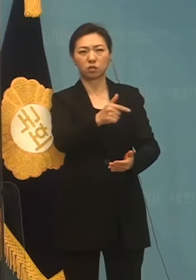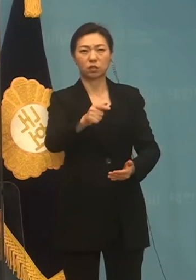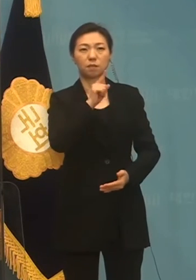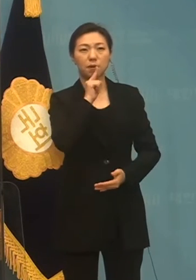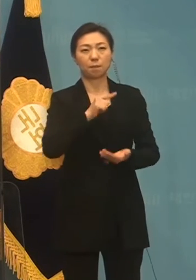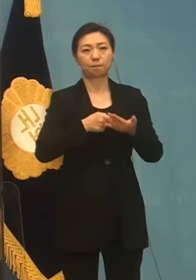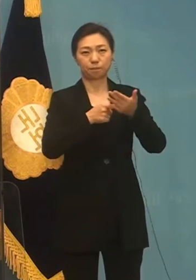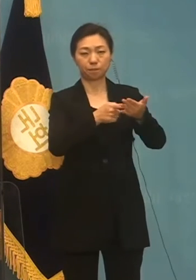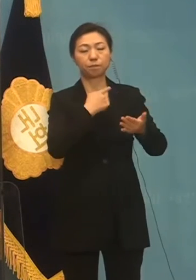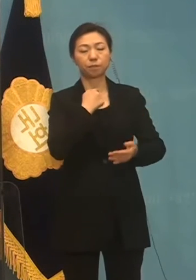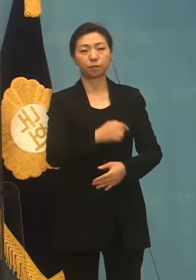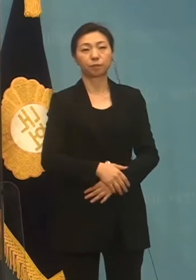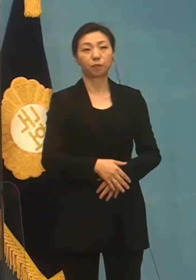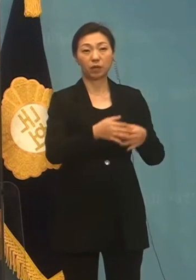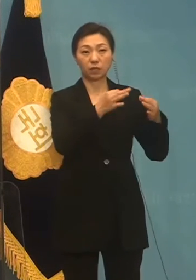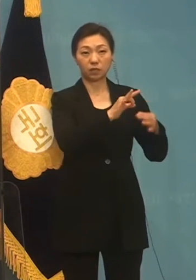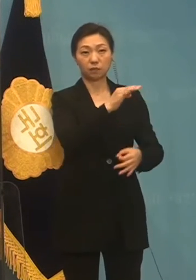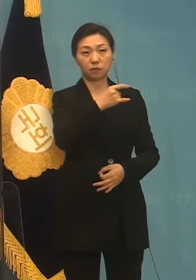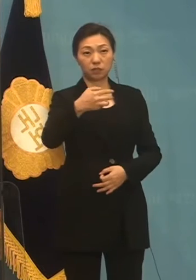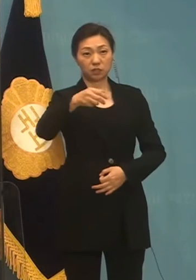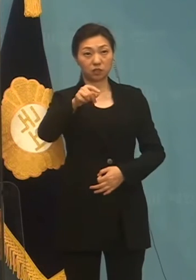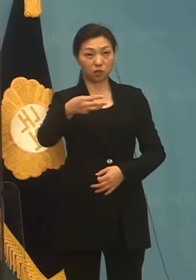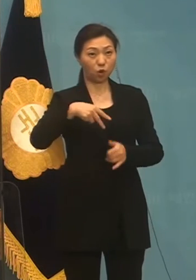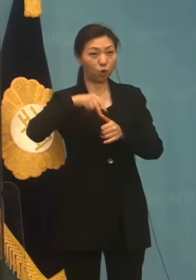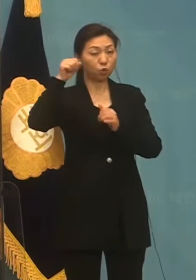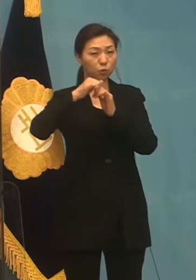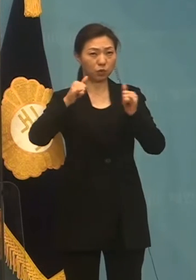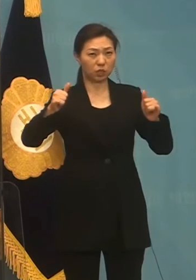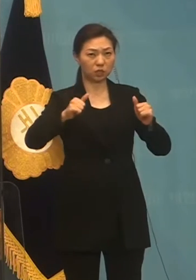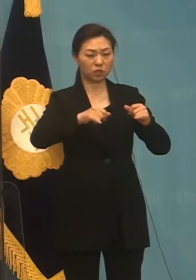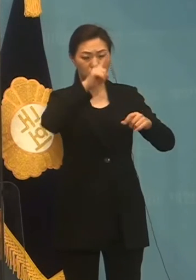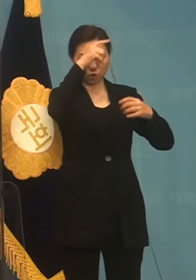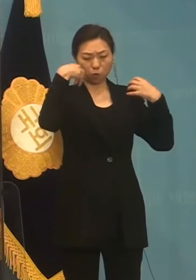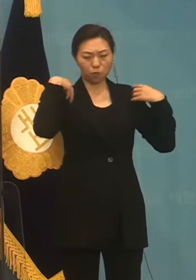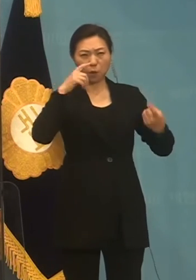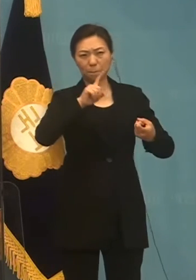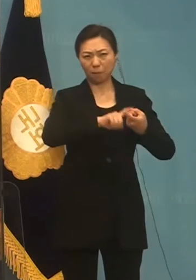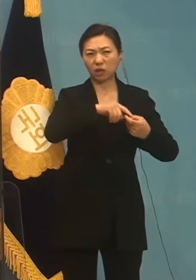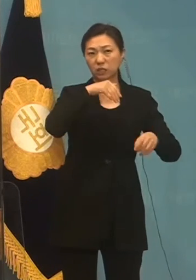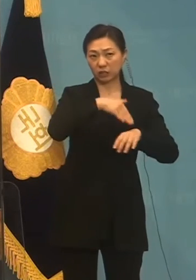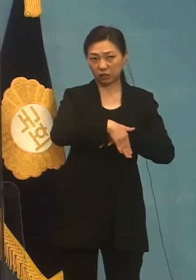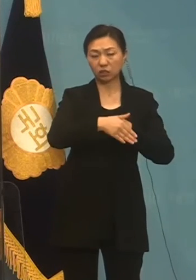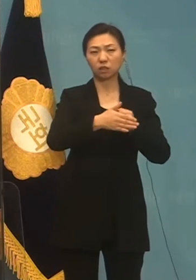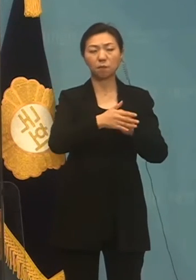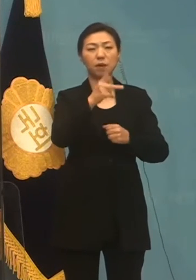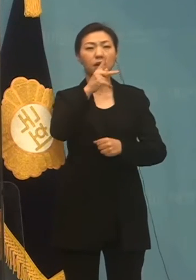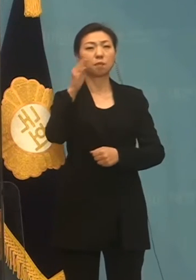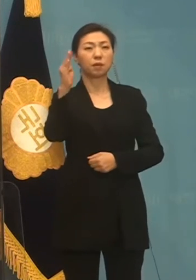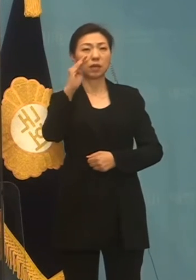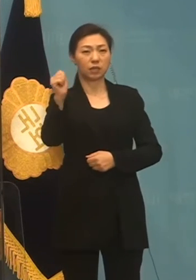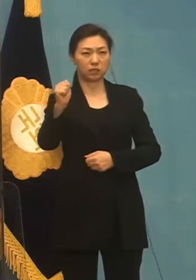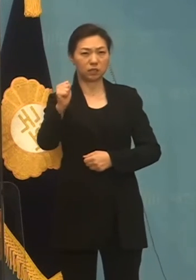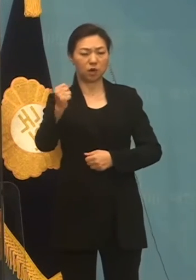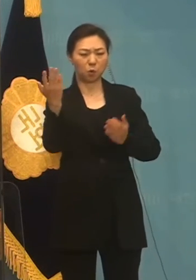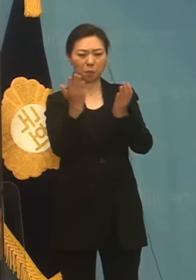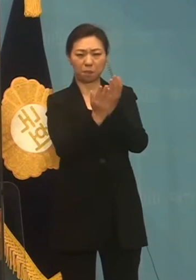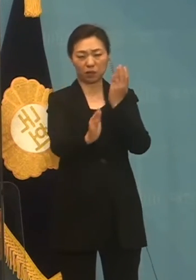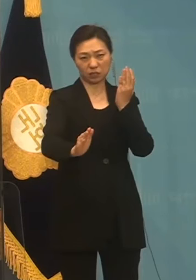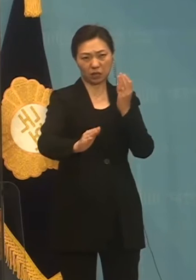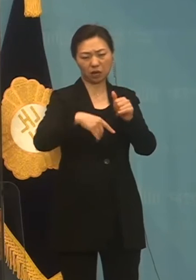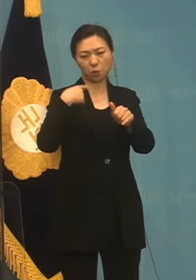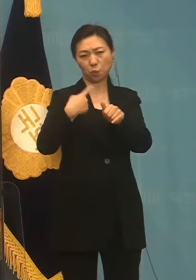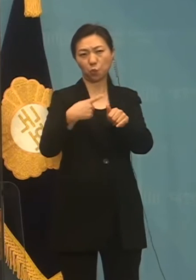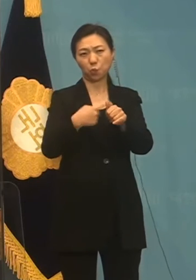있다. 또한 김희철 후보는 정권 편향적인 인물로 KBS 사장에 적합하지 않다는 비판이 제기되고